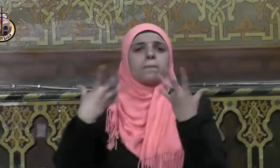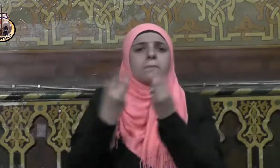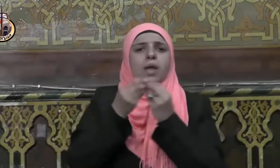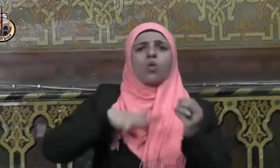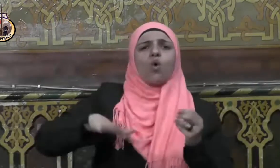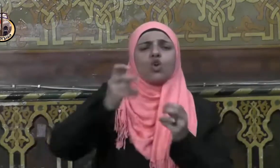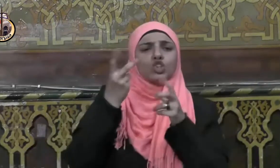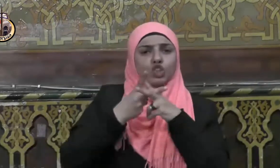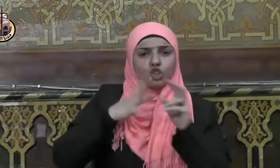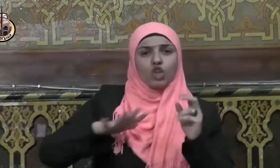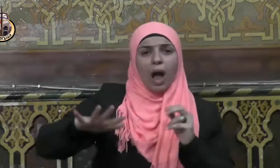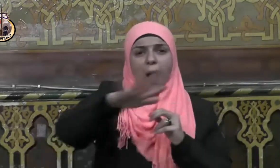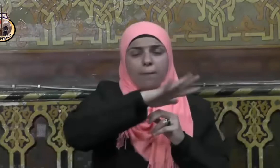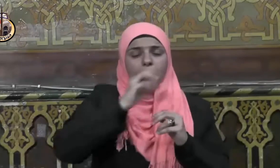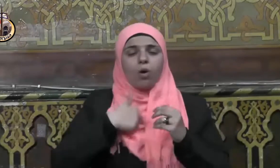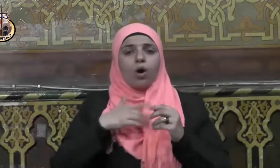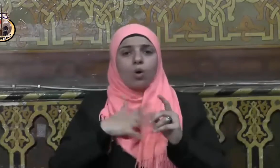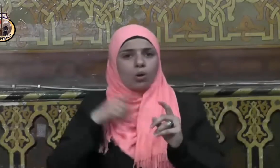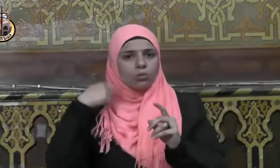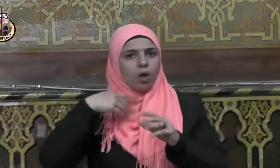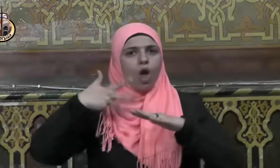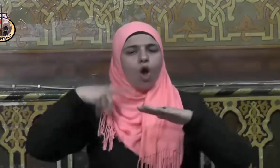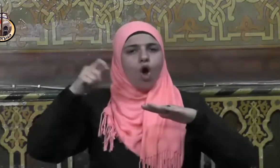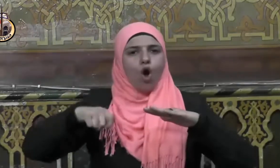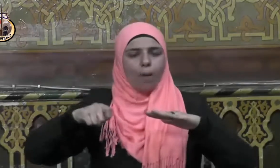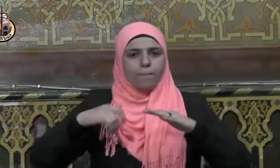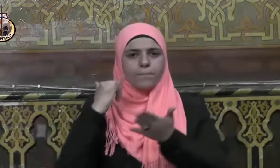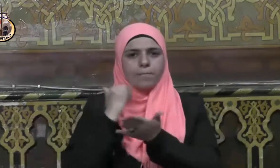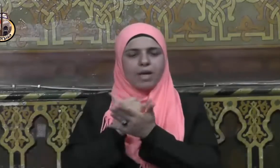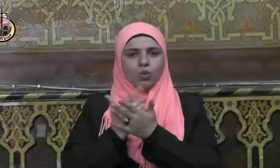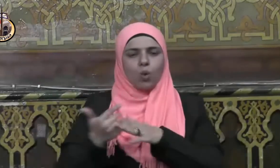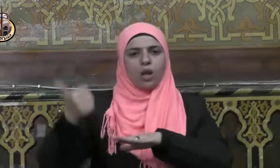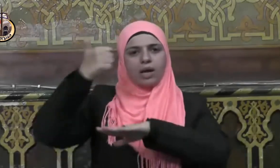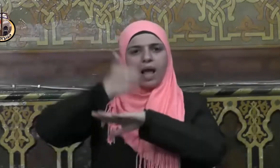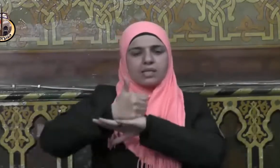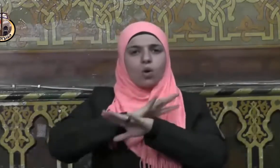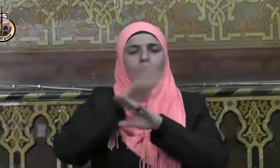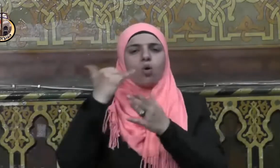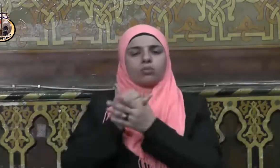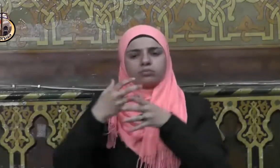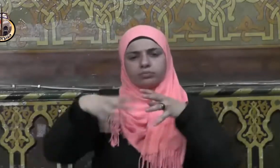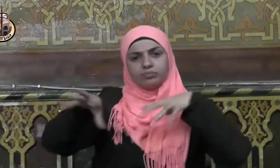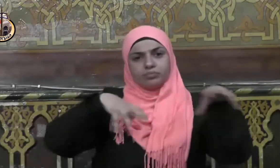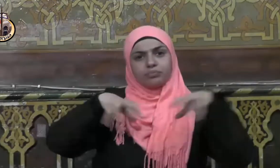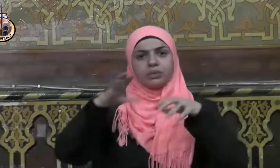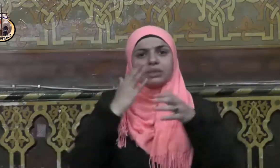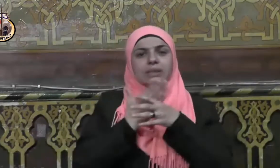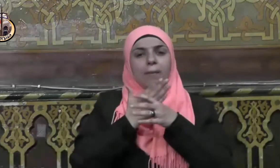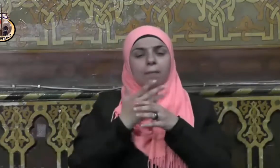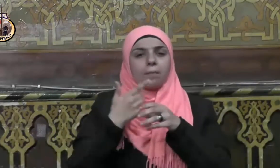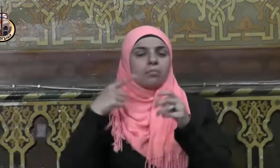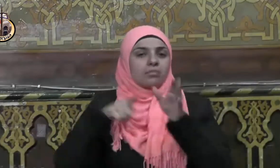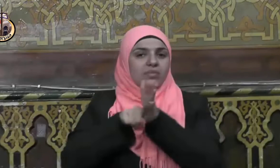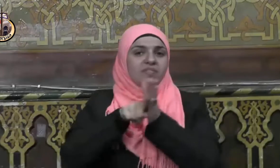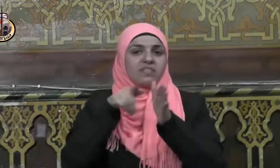الشعوب وحكامها والمسؤولين فيها، مع أن تعاليم